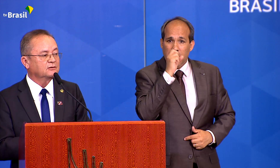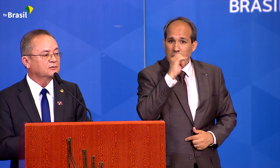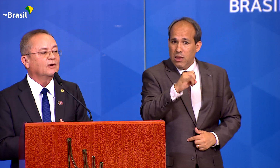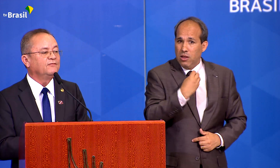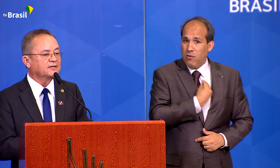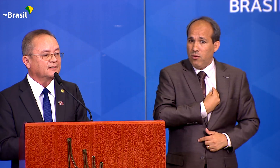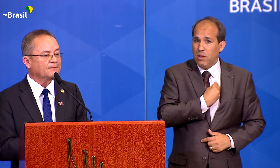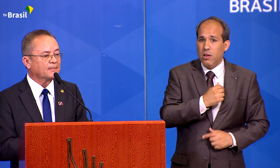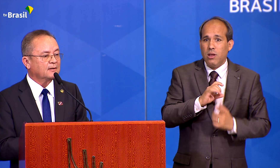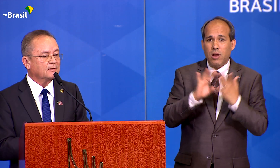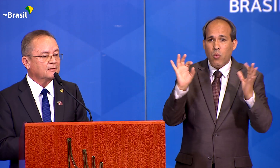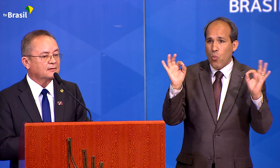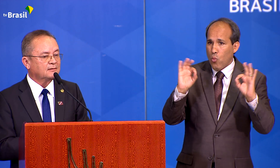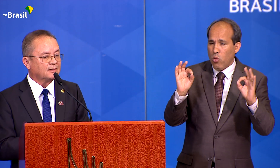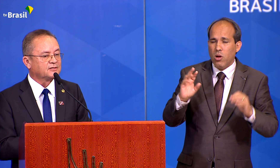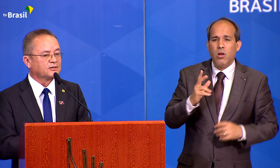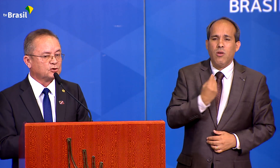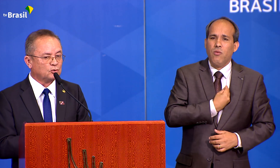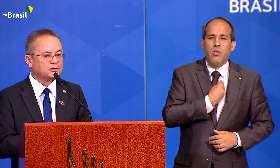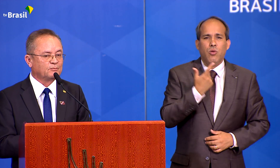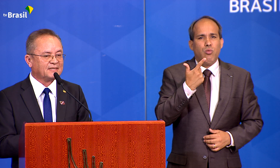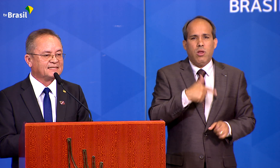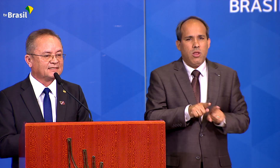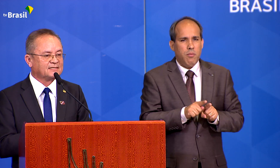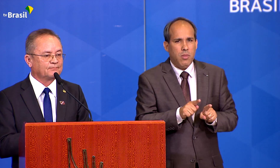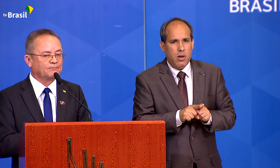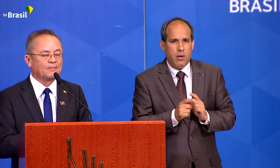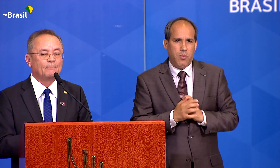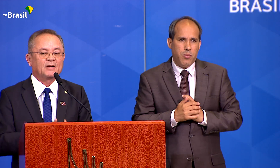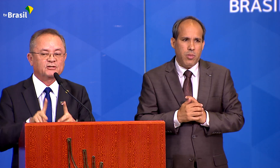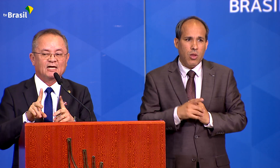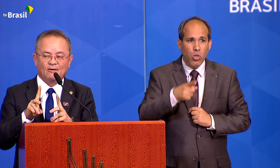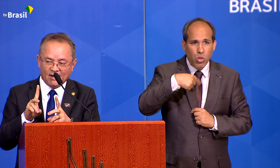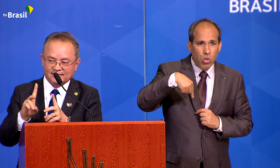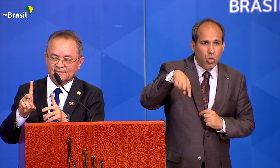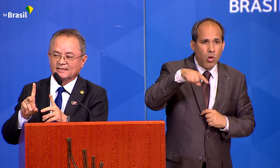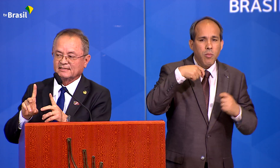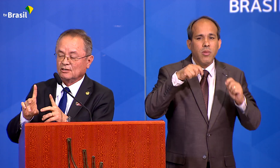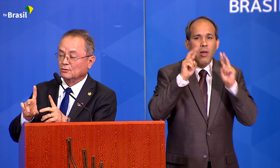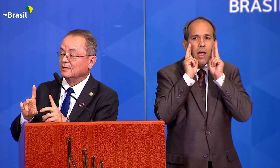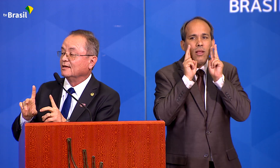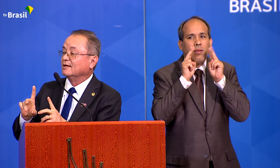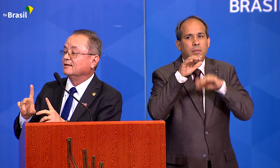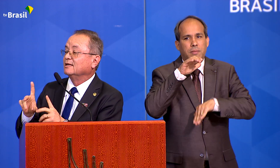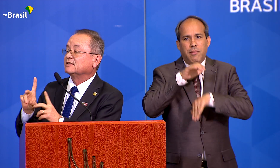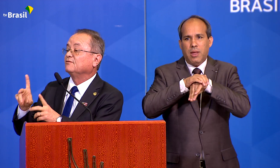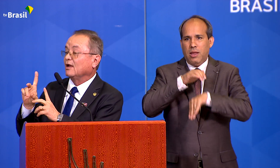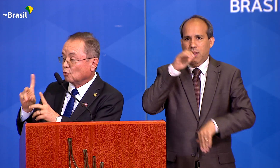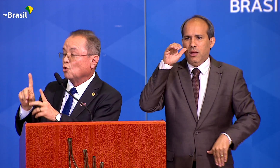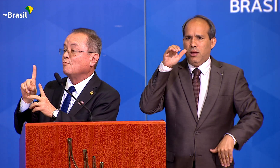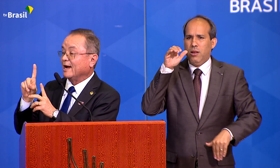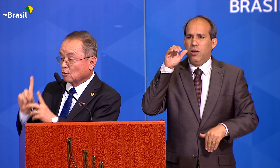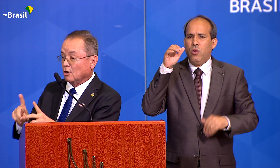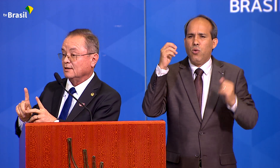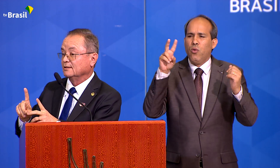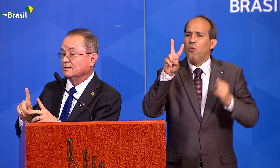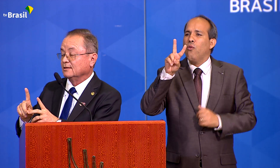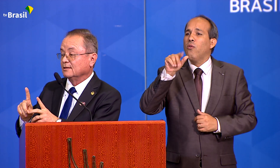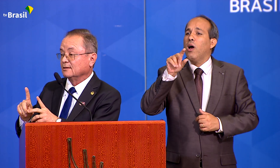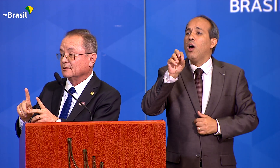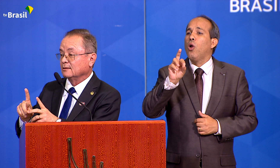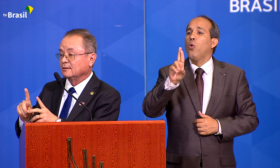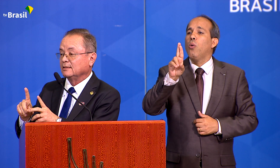naturalmente não é vida e a gente hoje precisa prestar mais atenção nesse valor